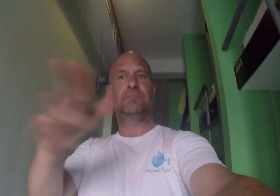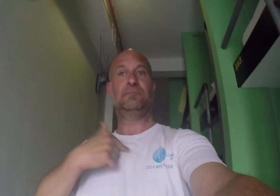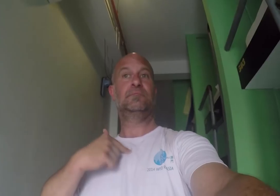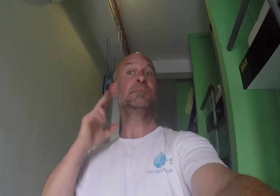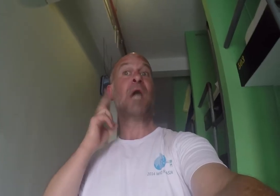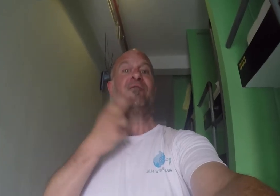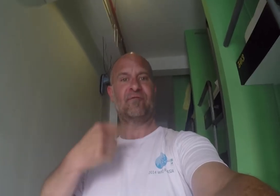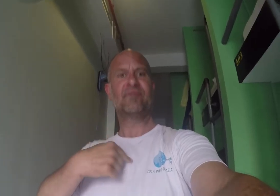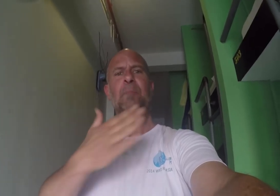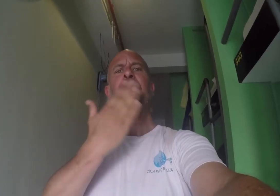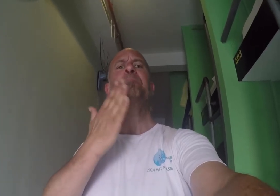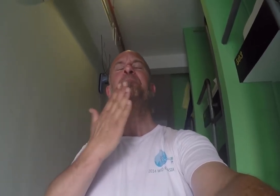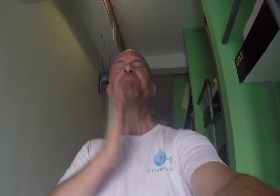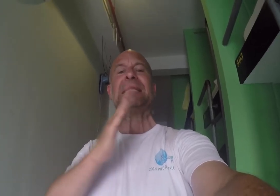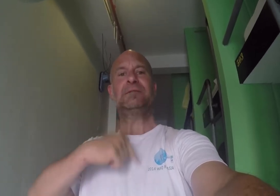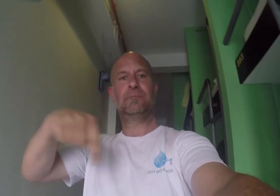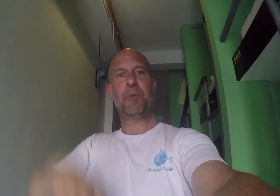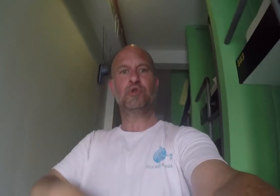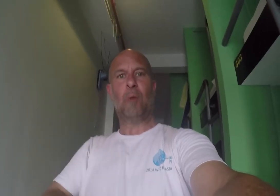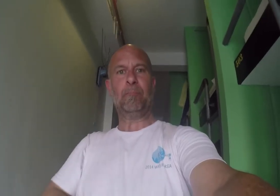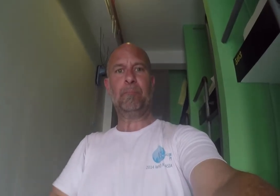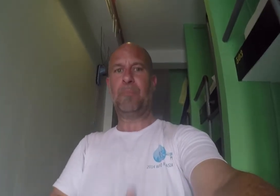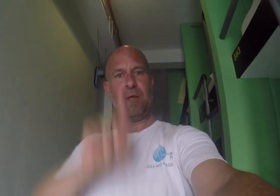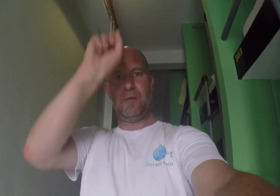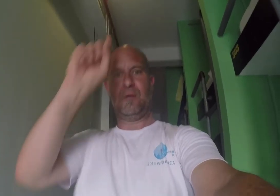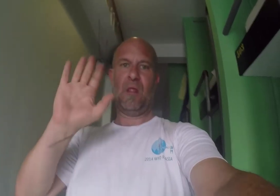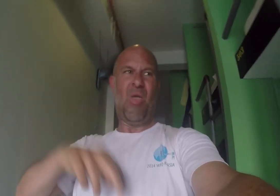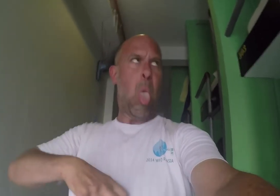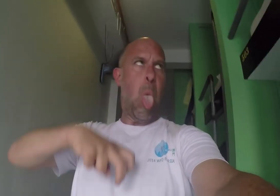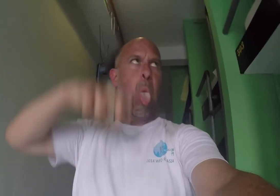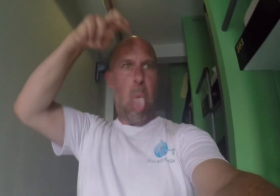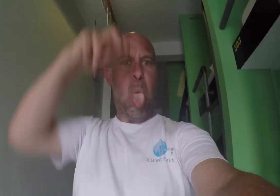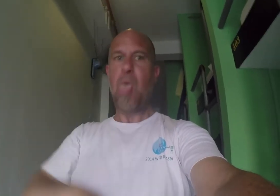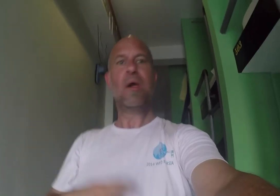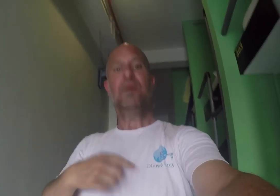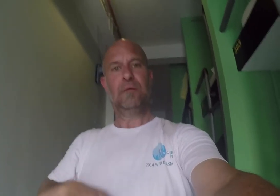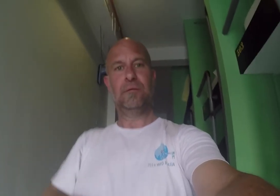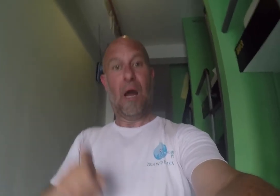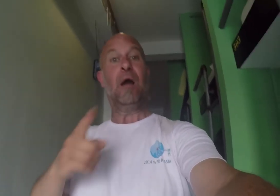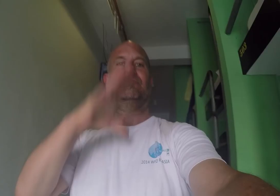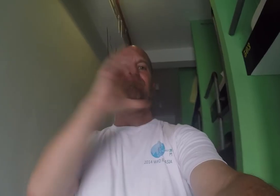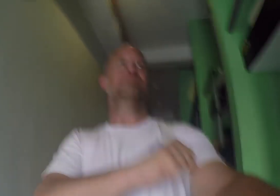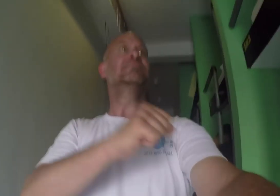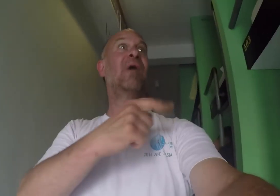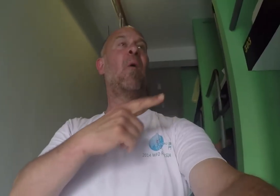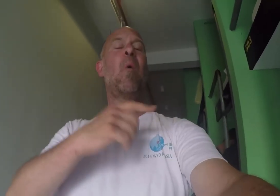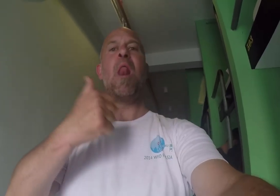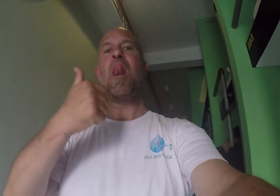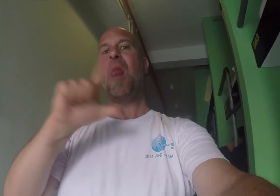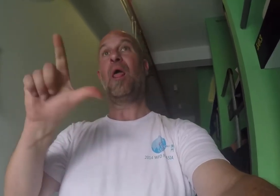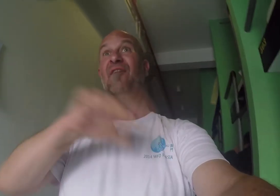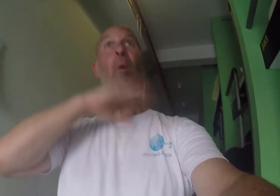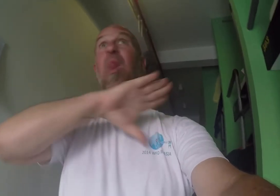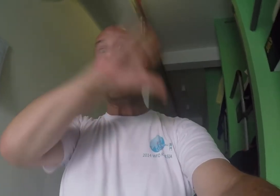Sonderwünsche? Ich sagte, ja, ich bin taub, lass mich bitte unten schlafen. Kein Bock, da hoch runter zu klettern. Ein Glück, dass ich das getan habe, denn jetzt sind alle Betten